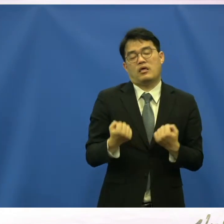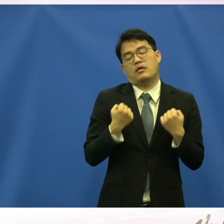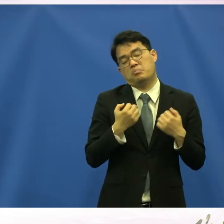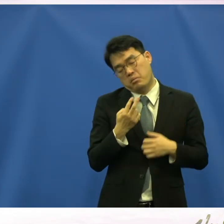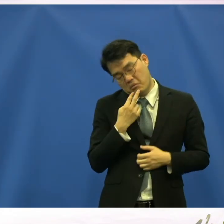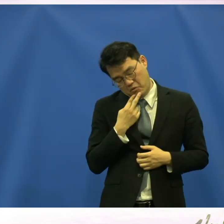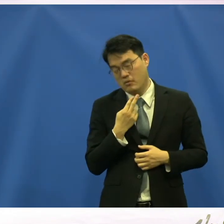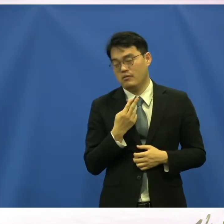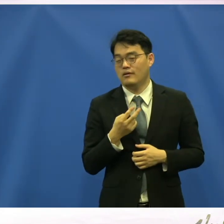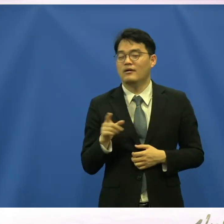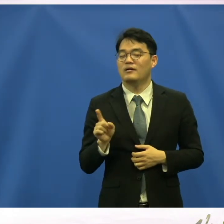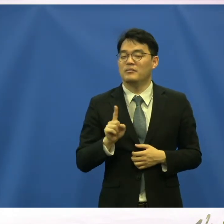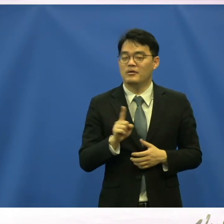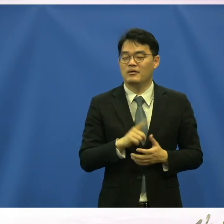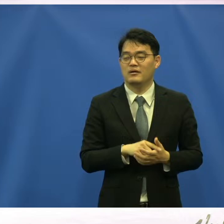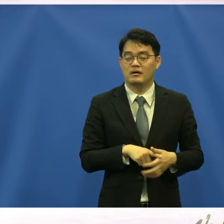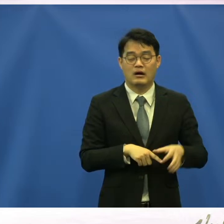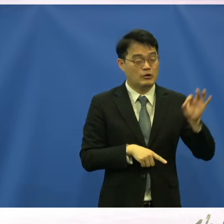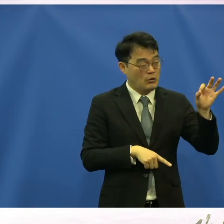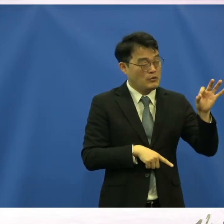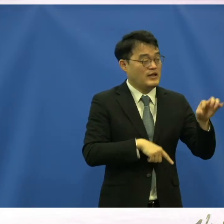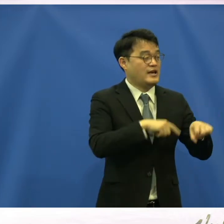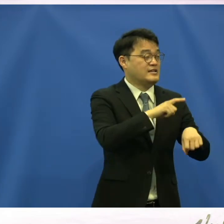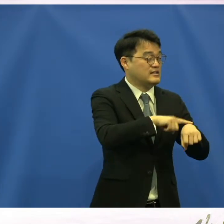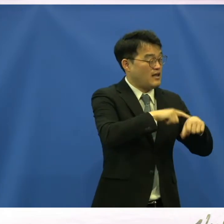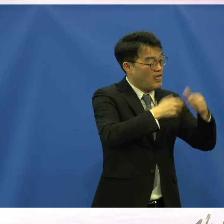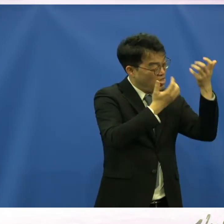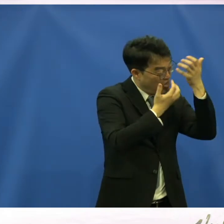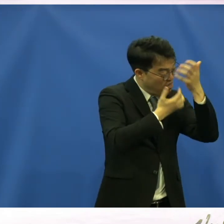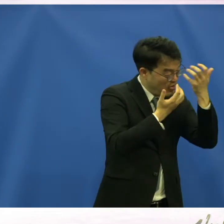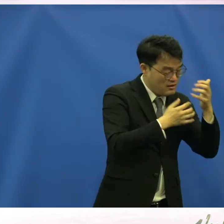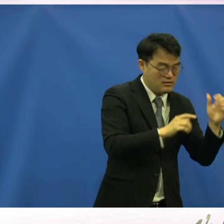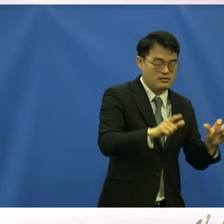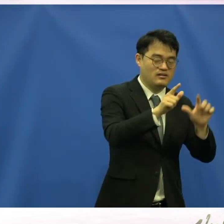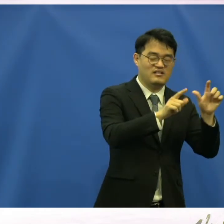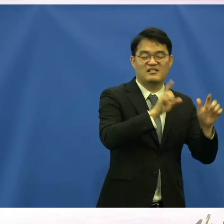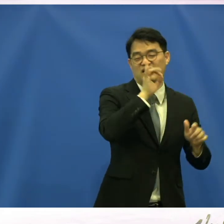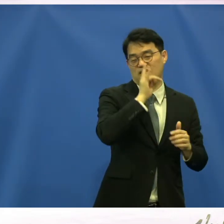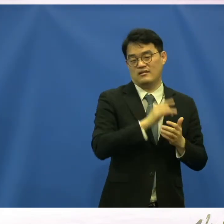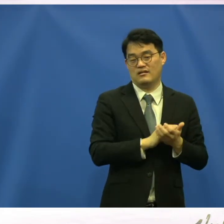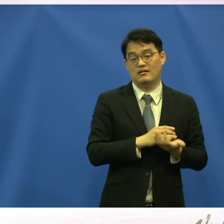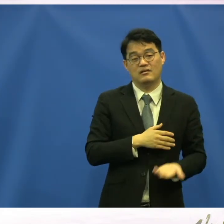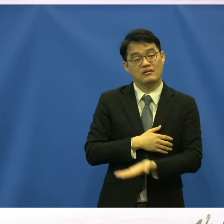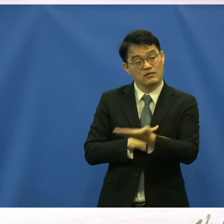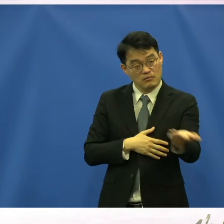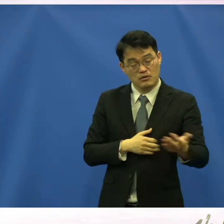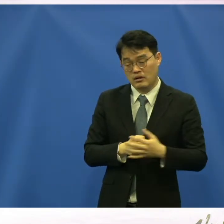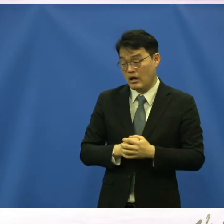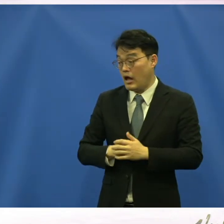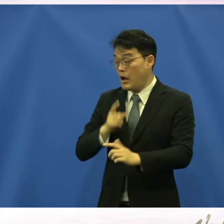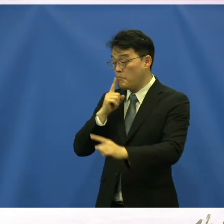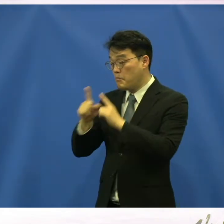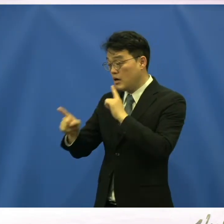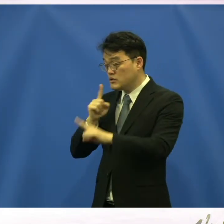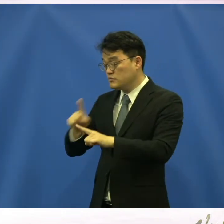말씀대로 살지 않는데 형통하다. 아니에요. 말씀대로 살지 않는데 잘 되잖아요. 그건 재앙입니다.